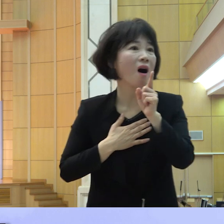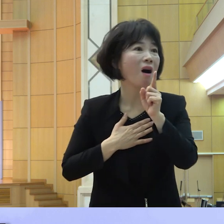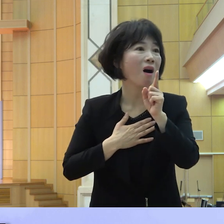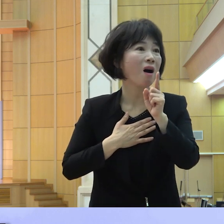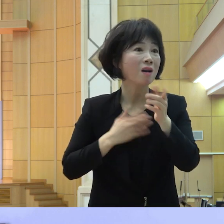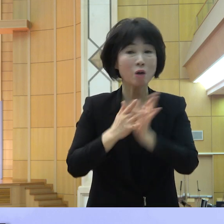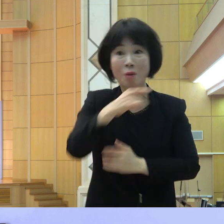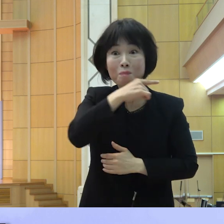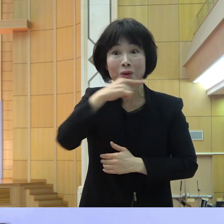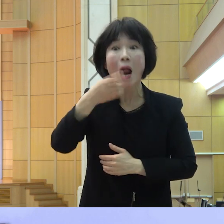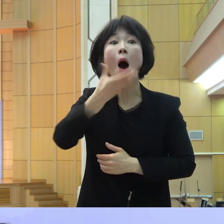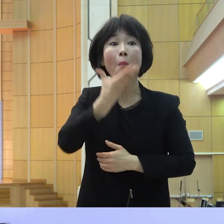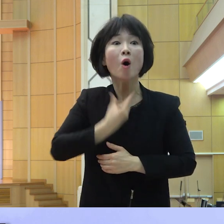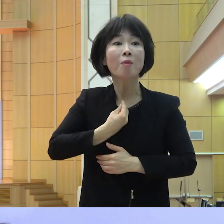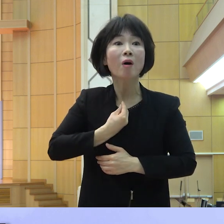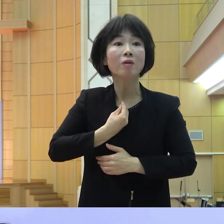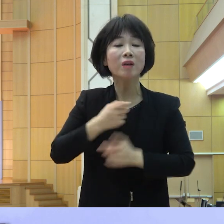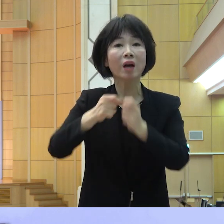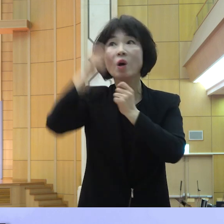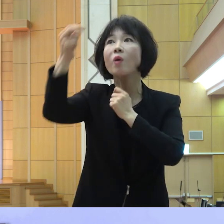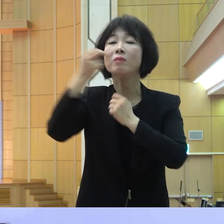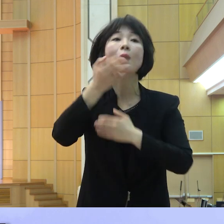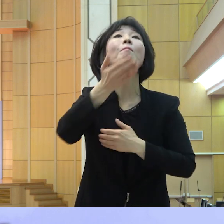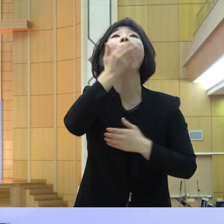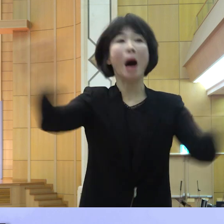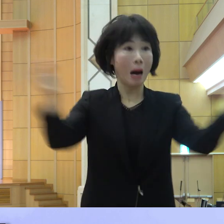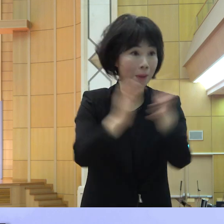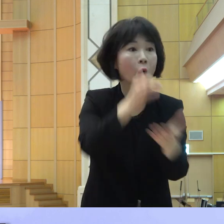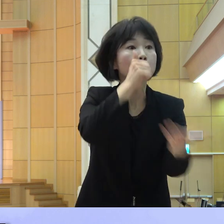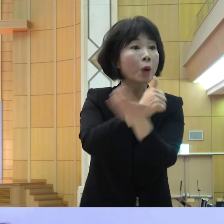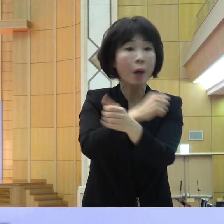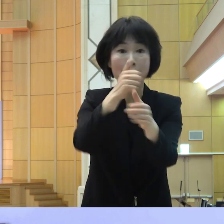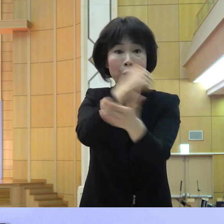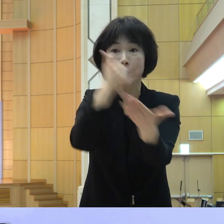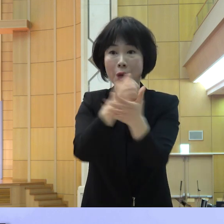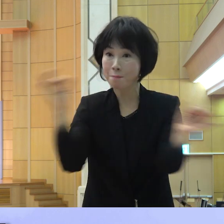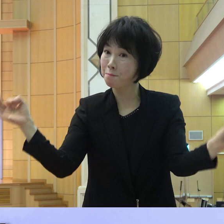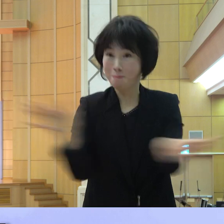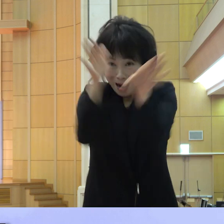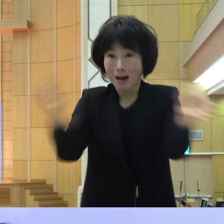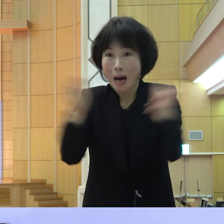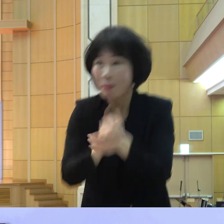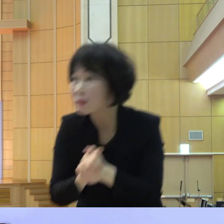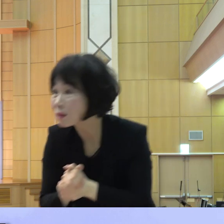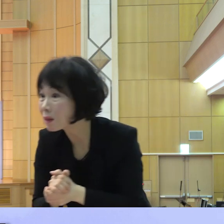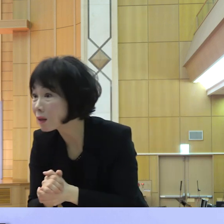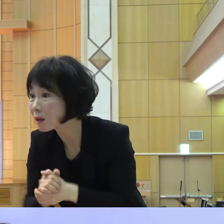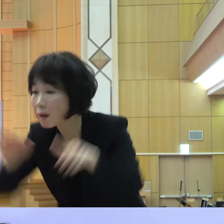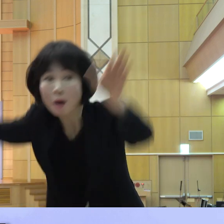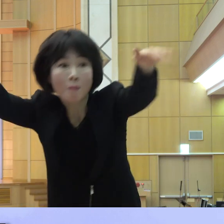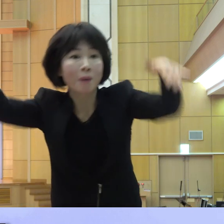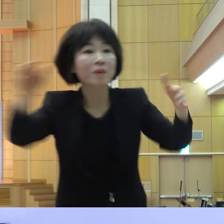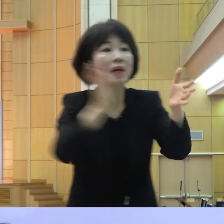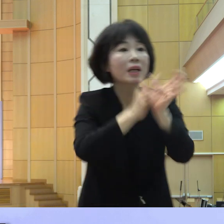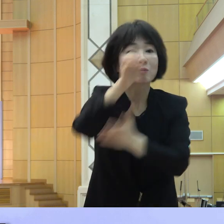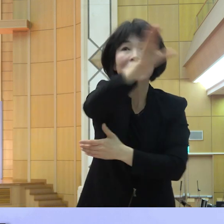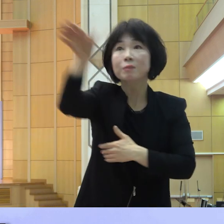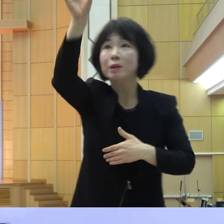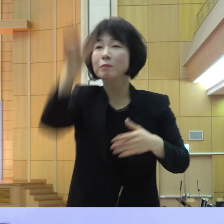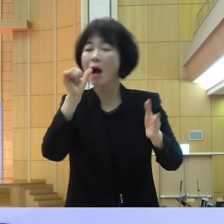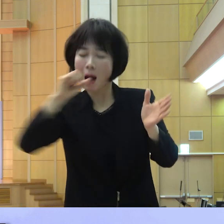언약의 피니라. 할렐루야. 그래서 예수님이 십자가에서 그냥 죽기만